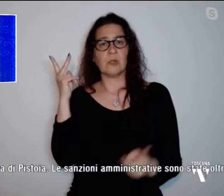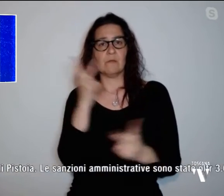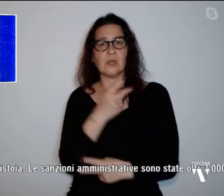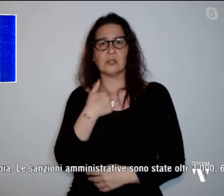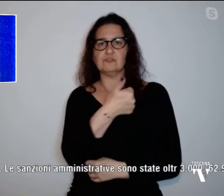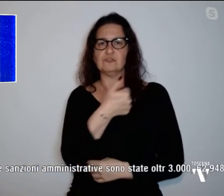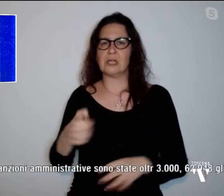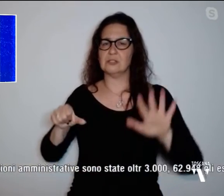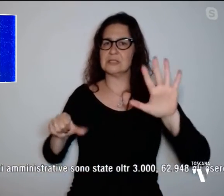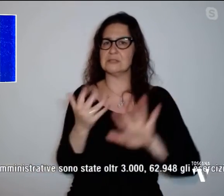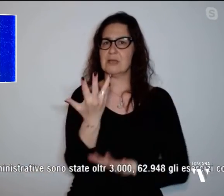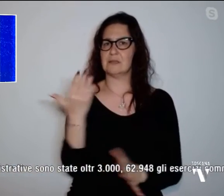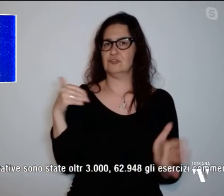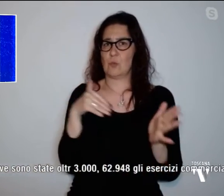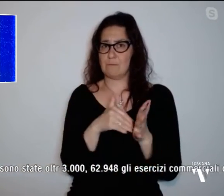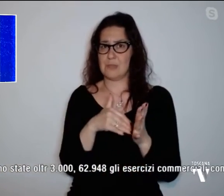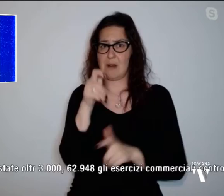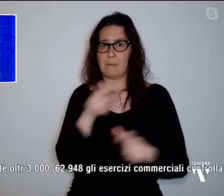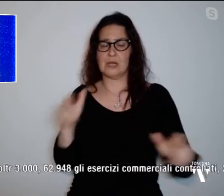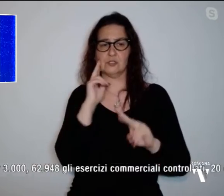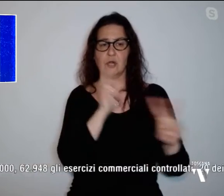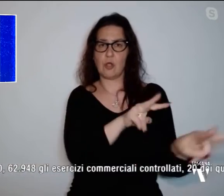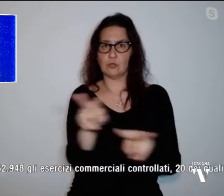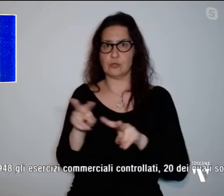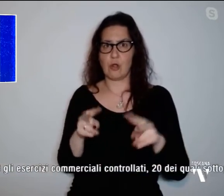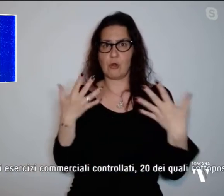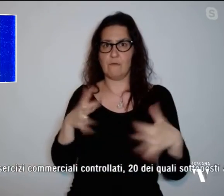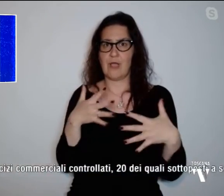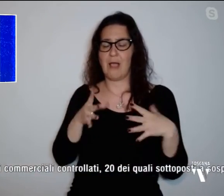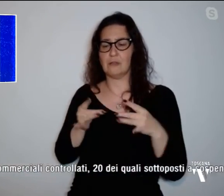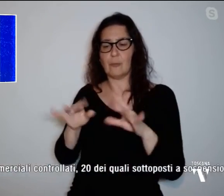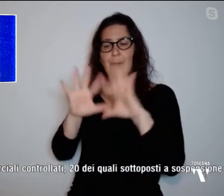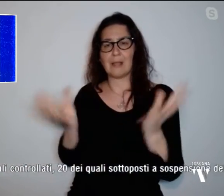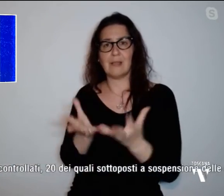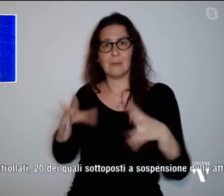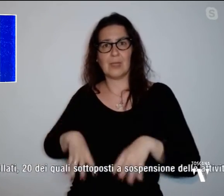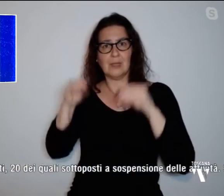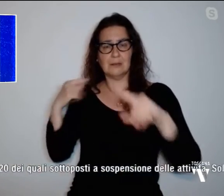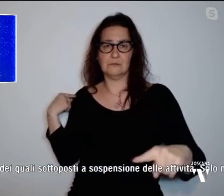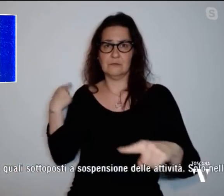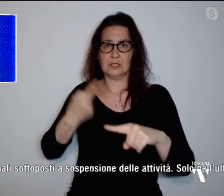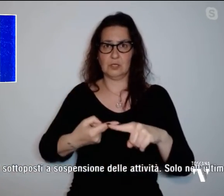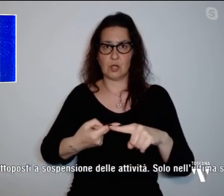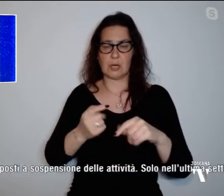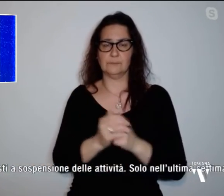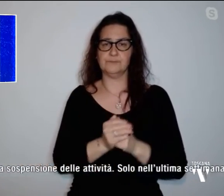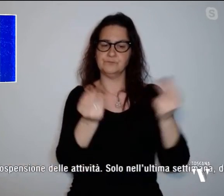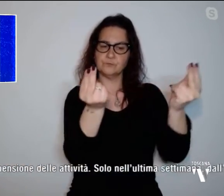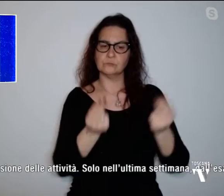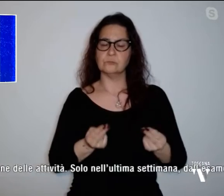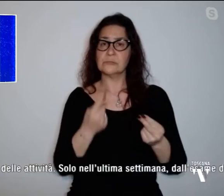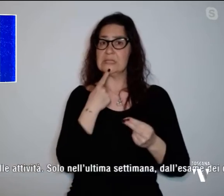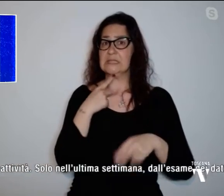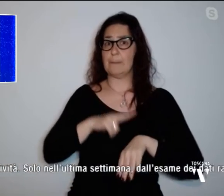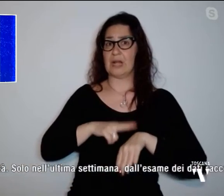165.000 le persone controllate dall'inizio della pandemia. Il bilancio è stato reso noto dalla prefettura